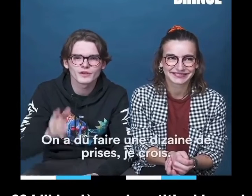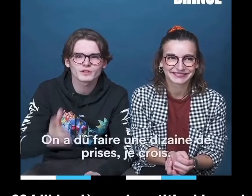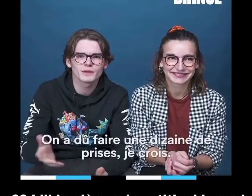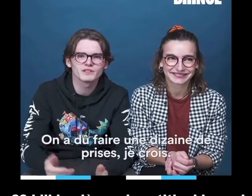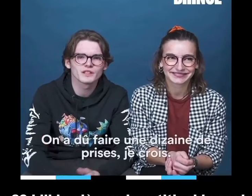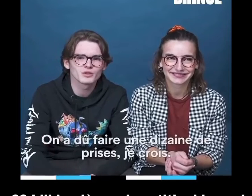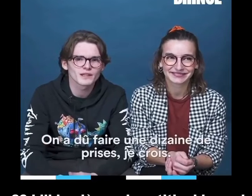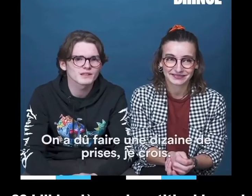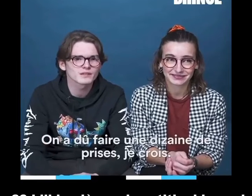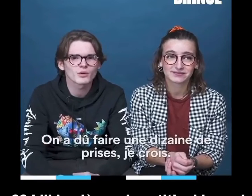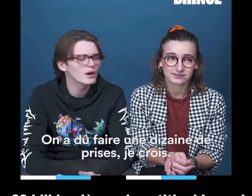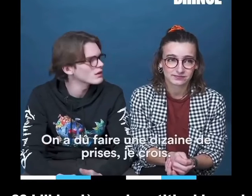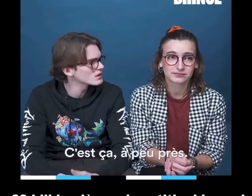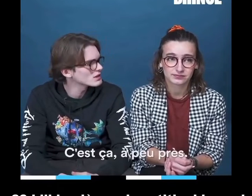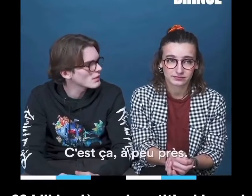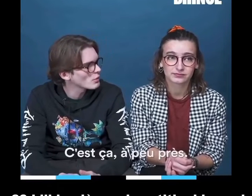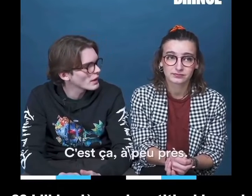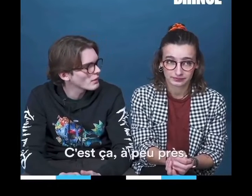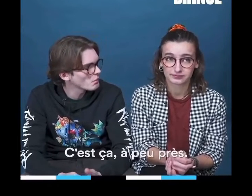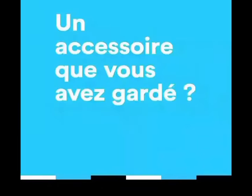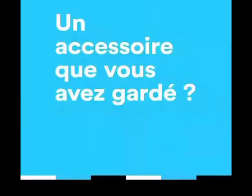pas, une dizaine de prises, je crois, hein, c'est ça, à peu près.